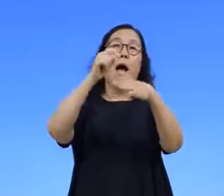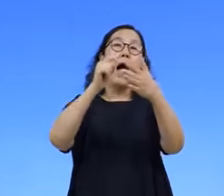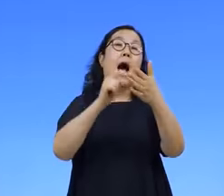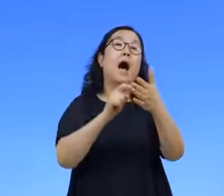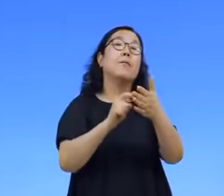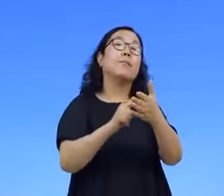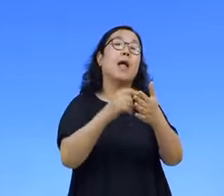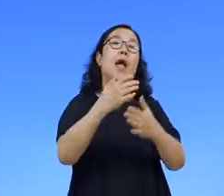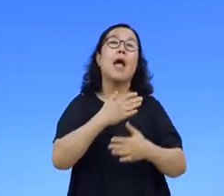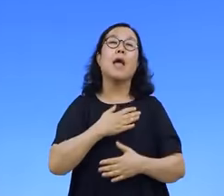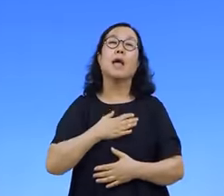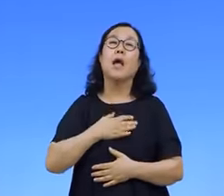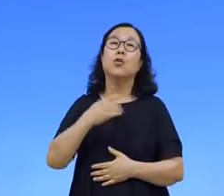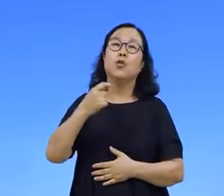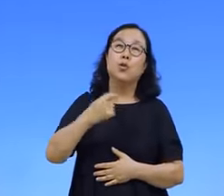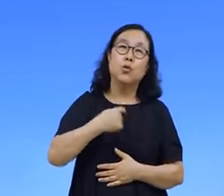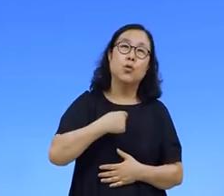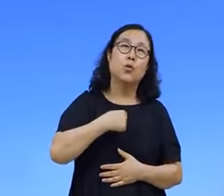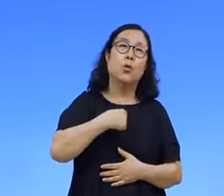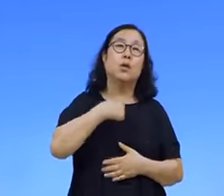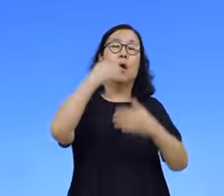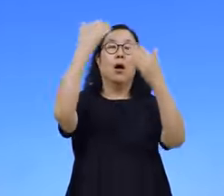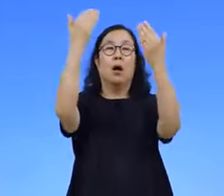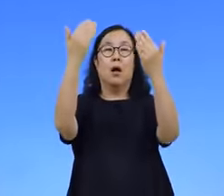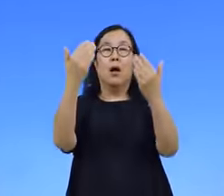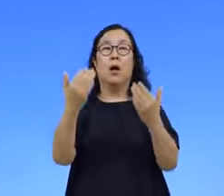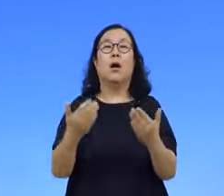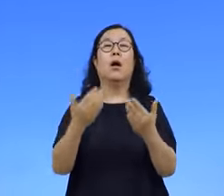주님 마음 내게 주소서.